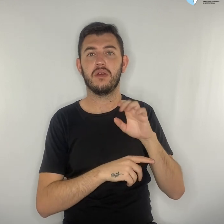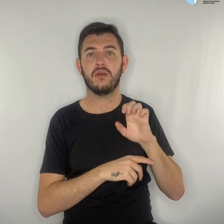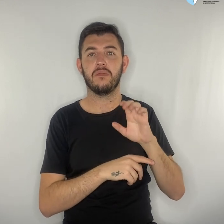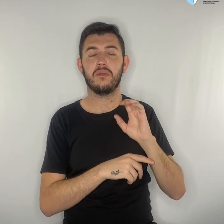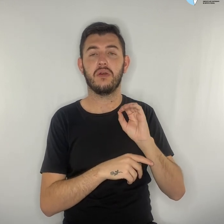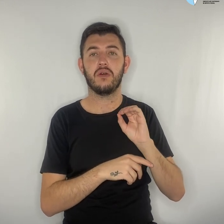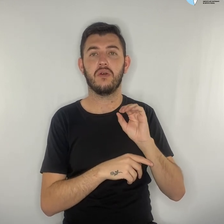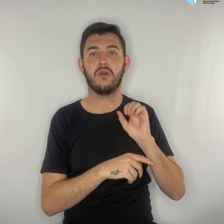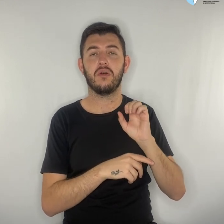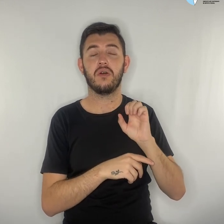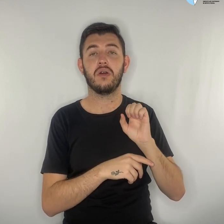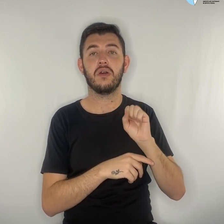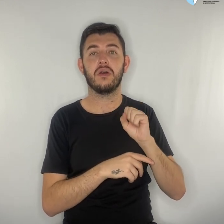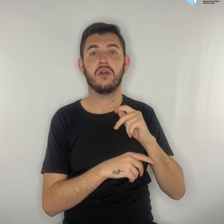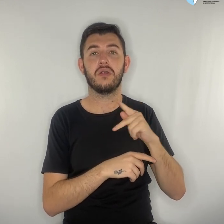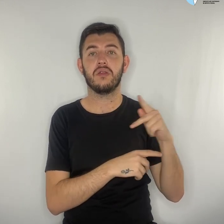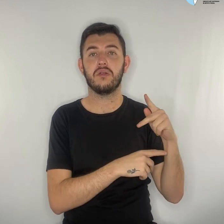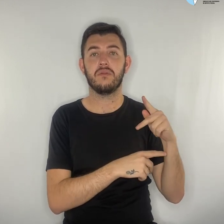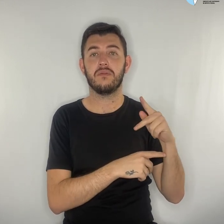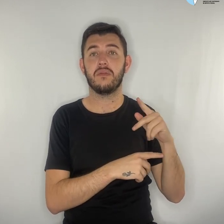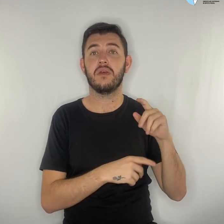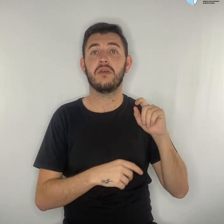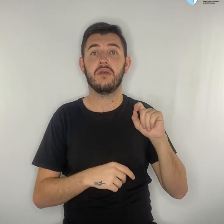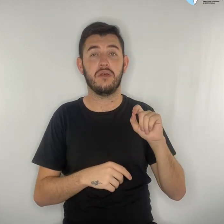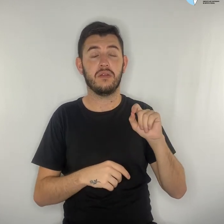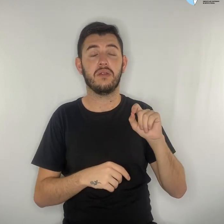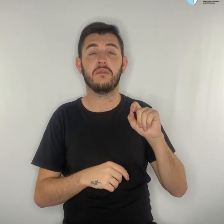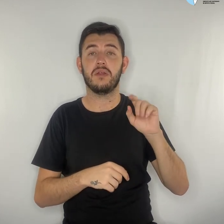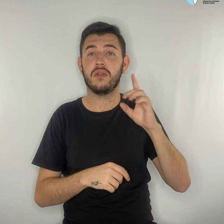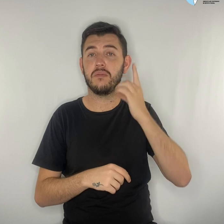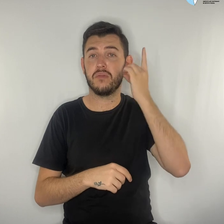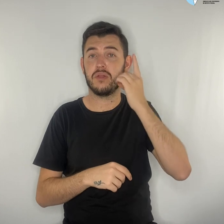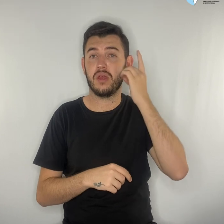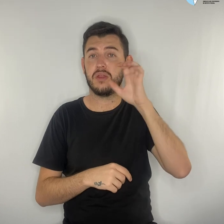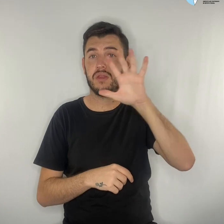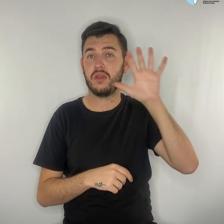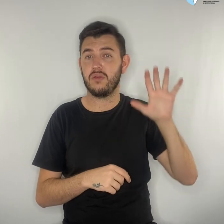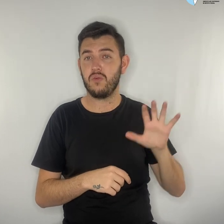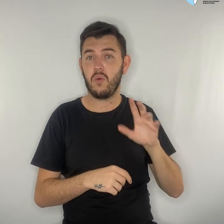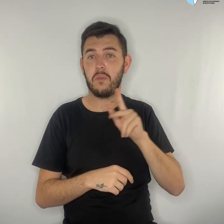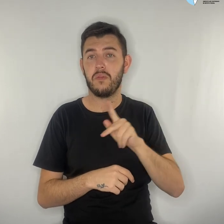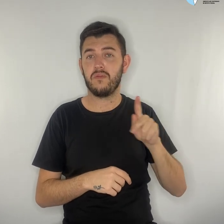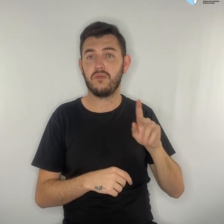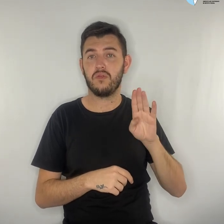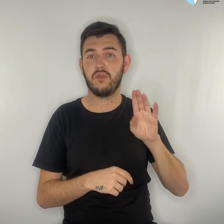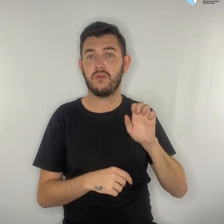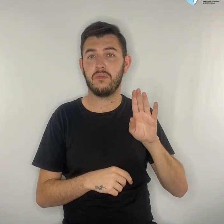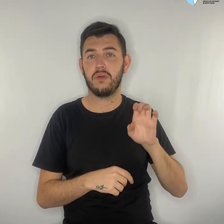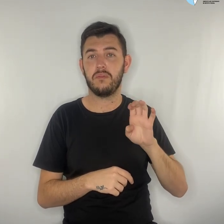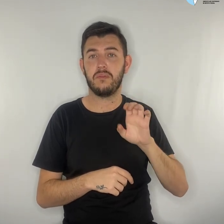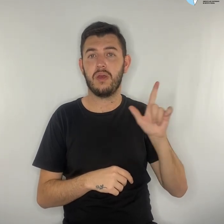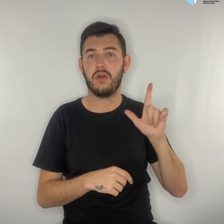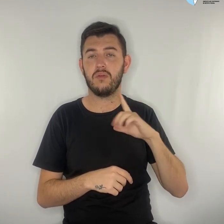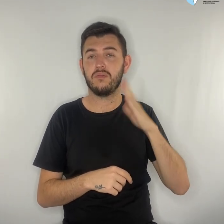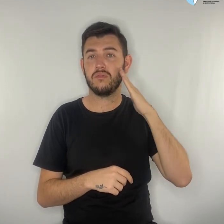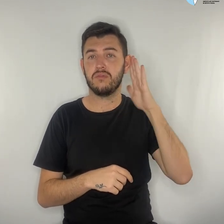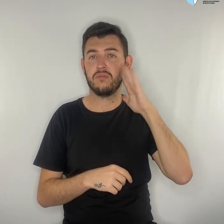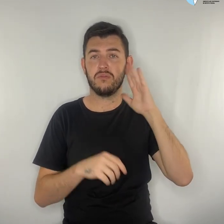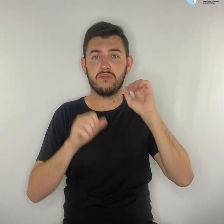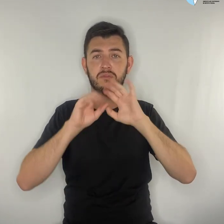deputada estadual, professora Bebel, está claro que a educação básica pública não vai melhorar